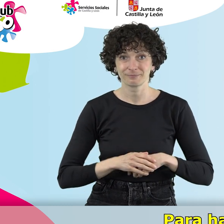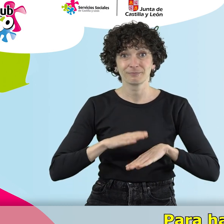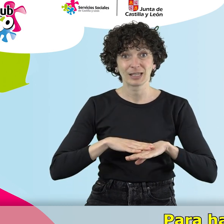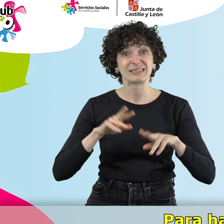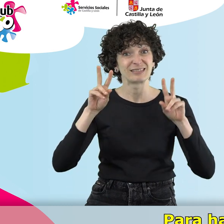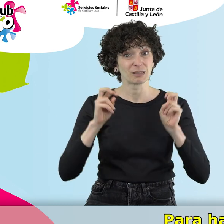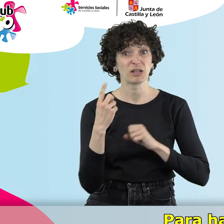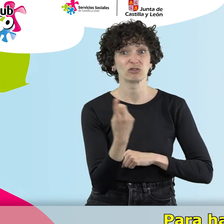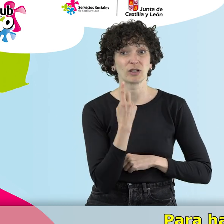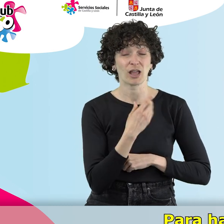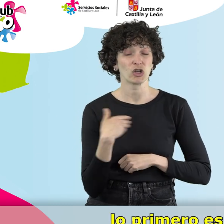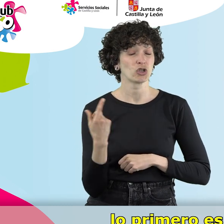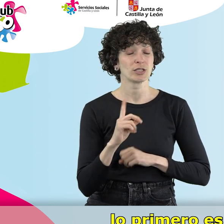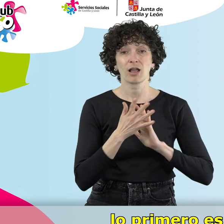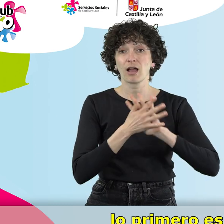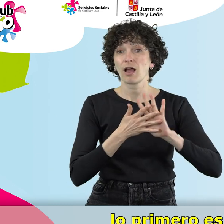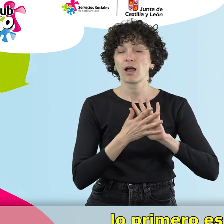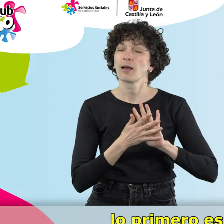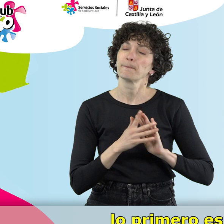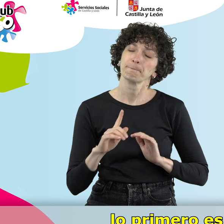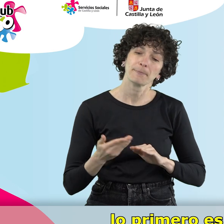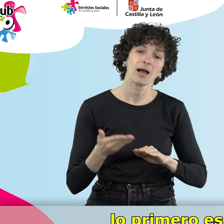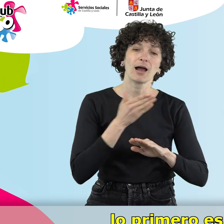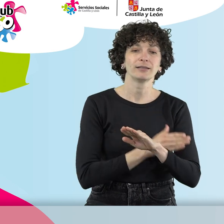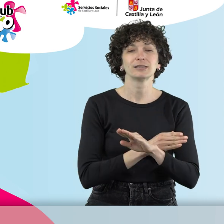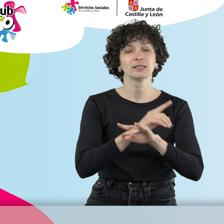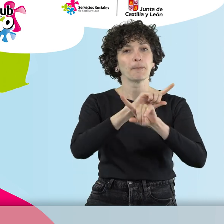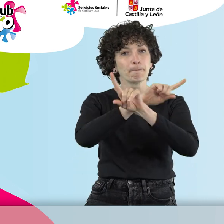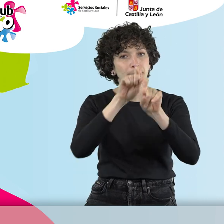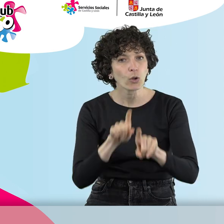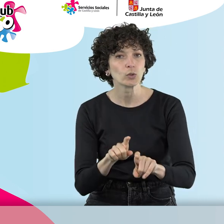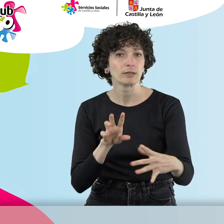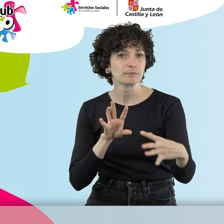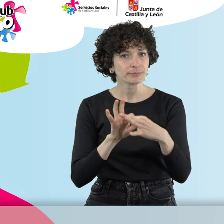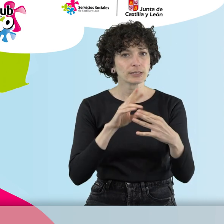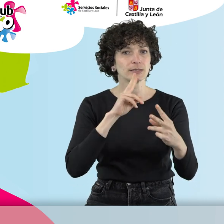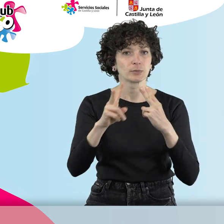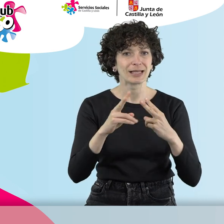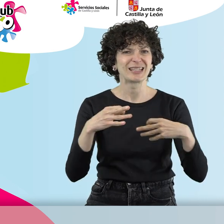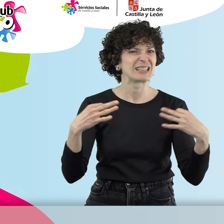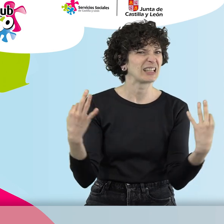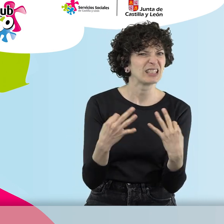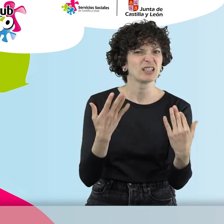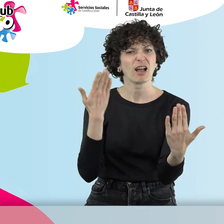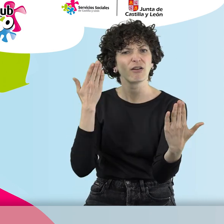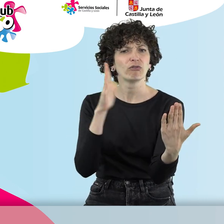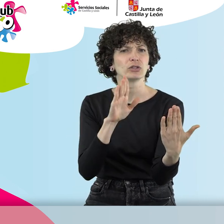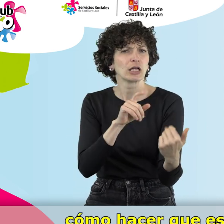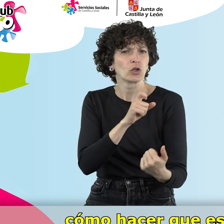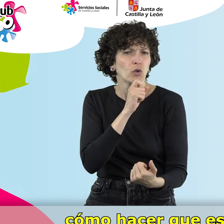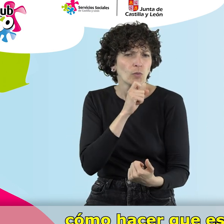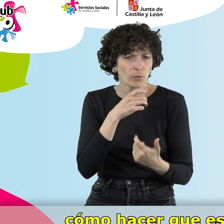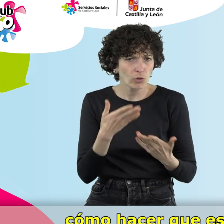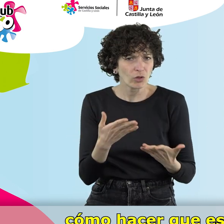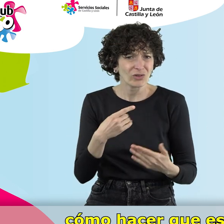Para hablar de la soledad no deseada, lo primero es responder diversas cuestiones sobre la soledad. ¿Qué es? ¿Cómo afrontarlo?